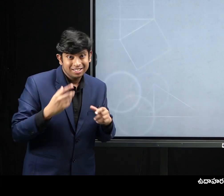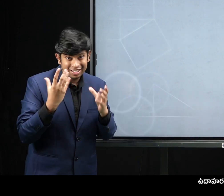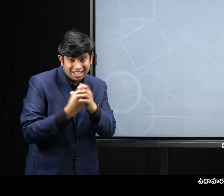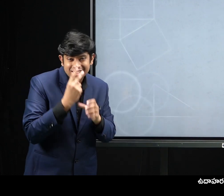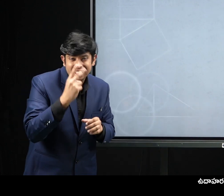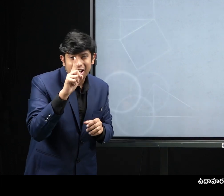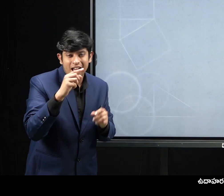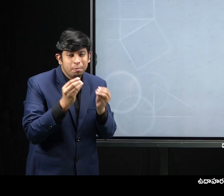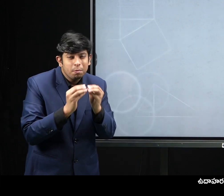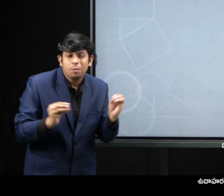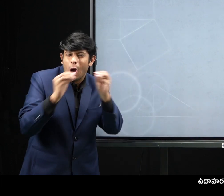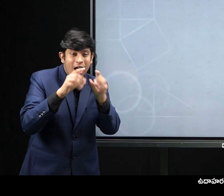ఉదాహరణ